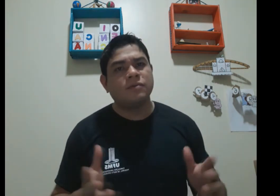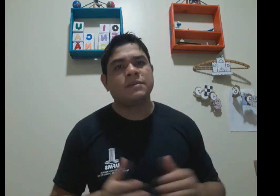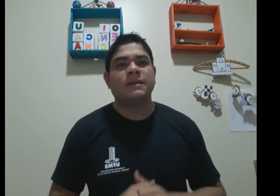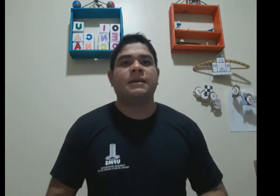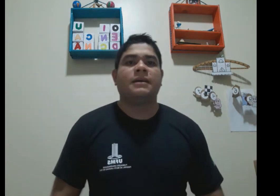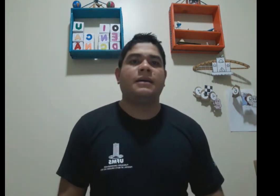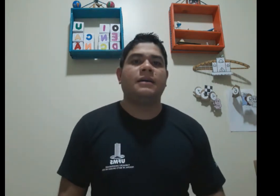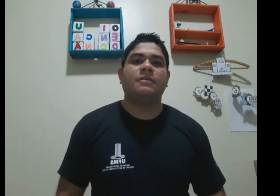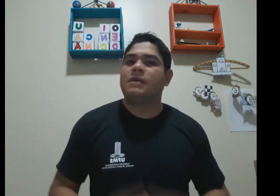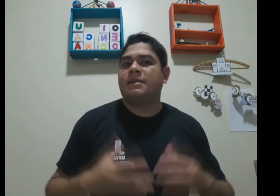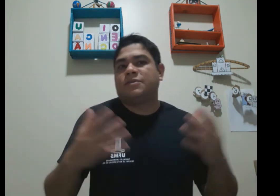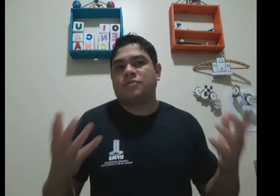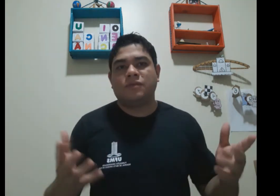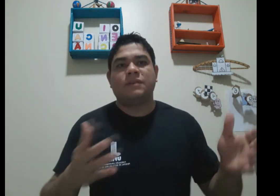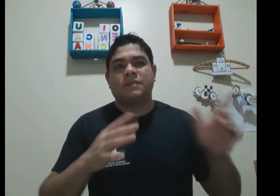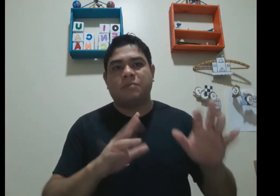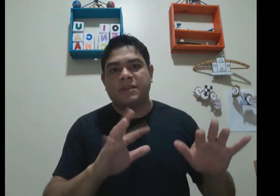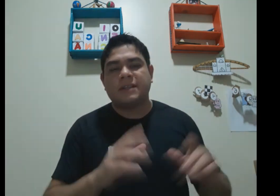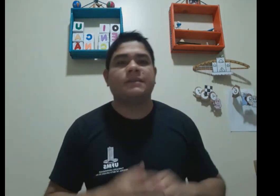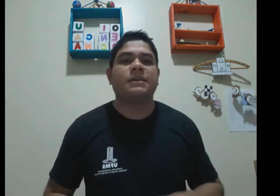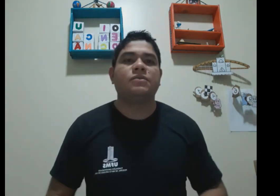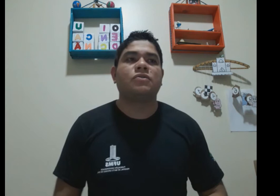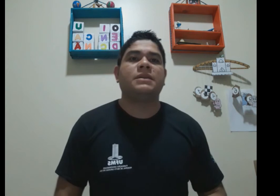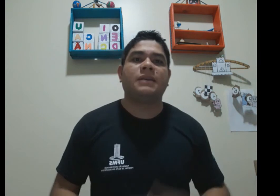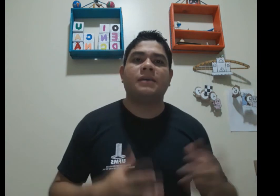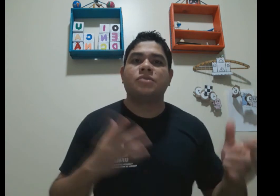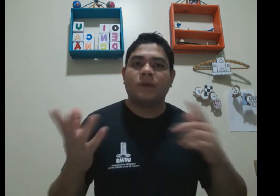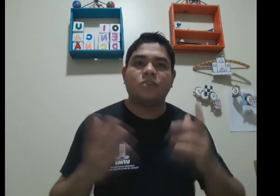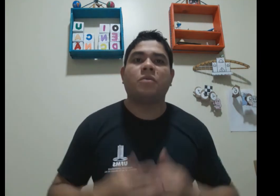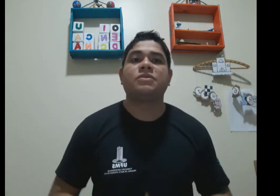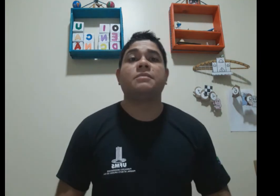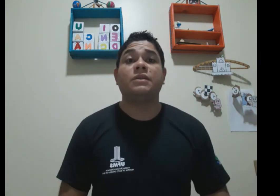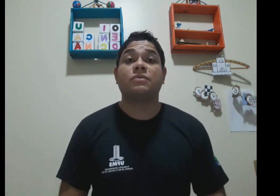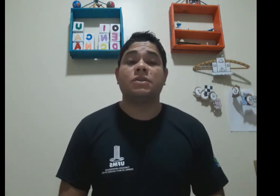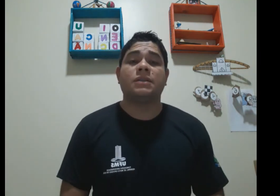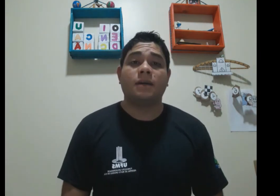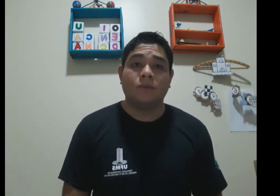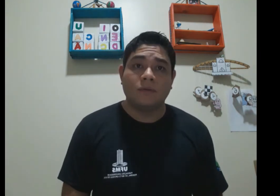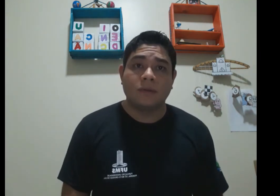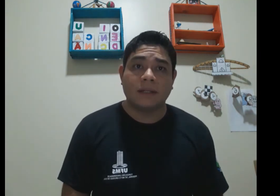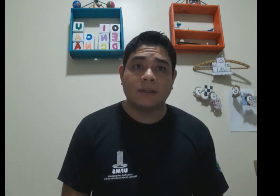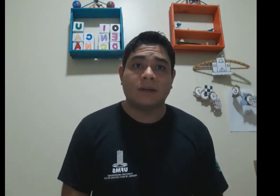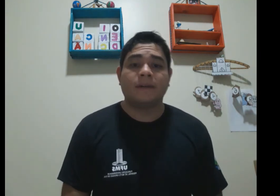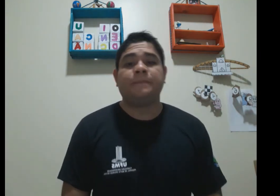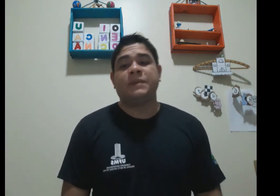alguns, e caso de dúvida você pode escrever aí nos comentários, ou a gente pode também discutir lá no Google Sala de Aula,